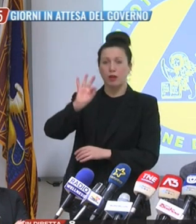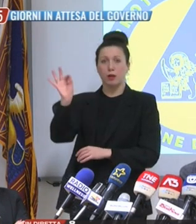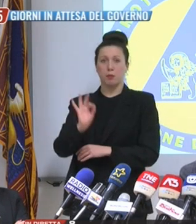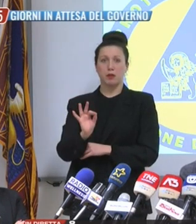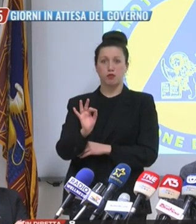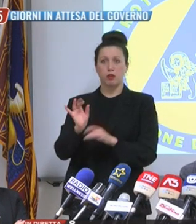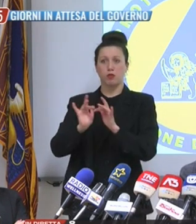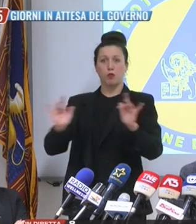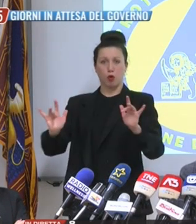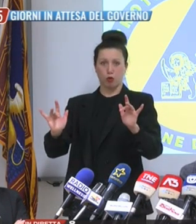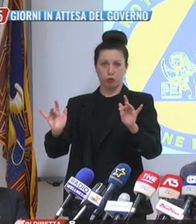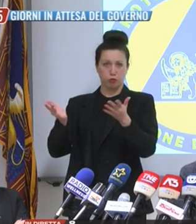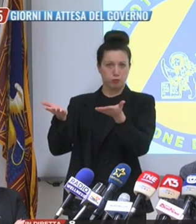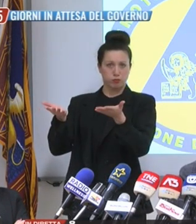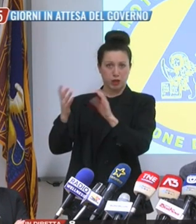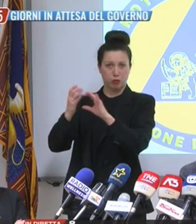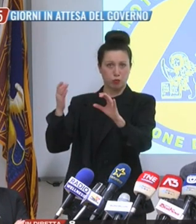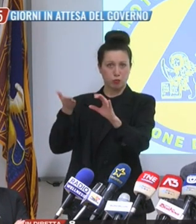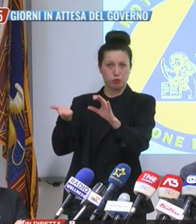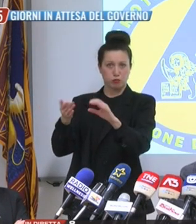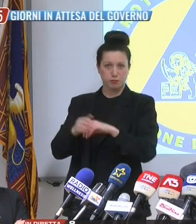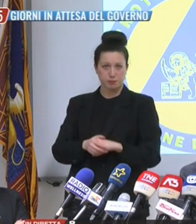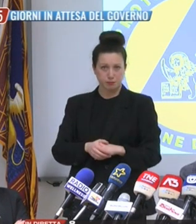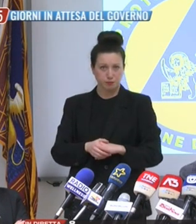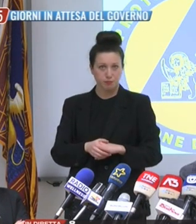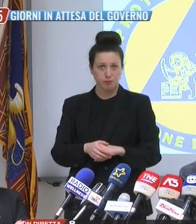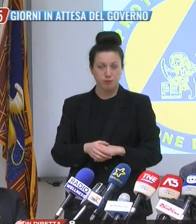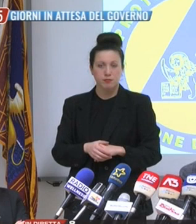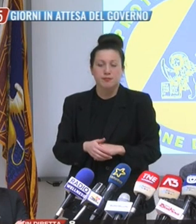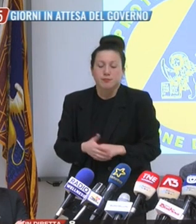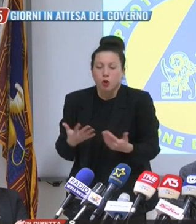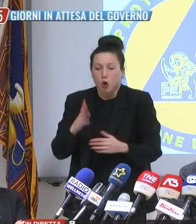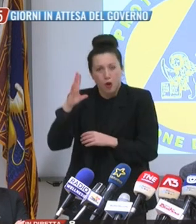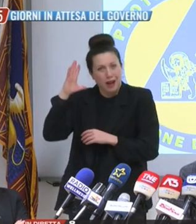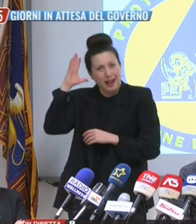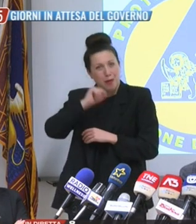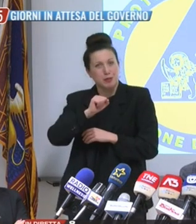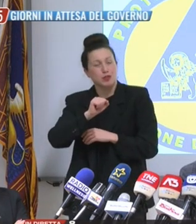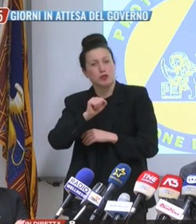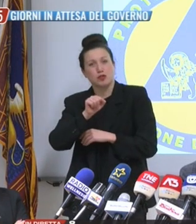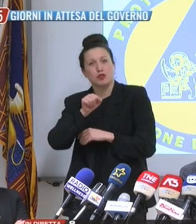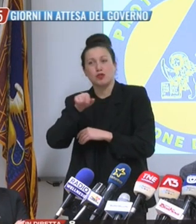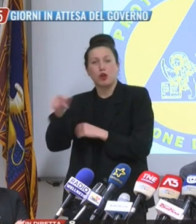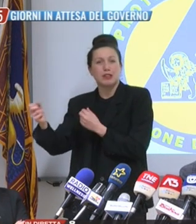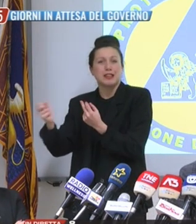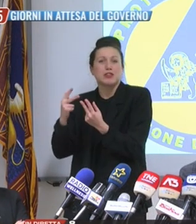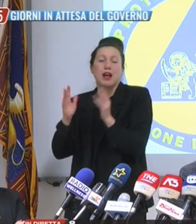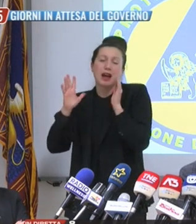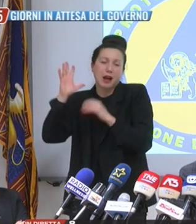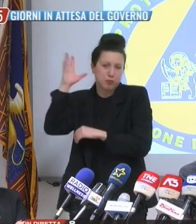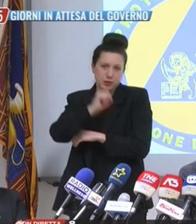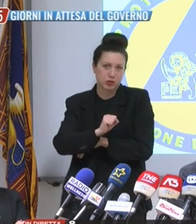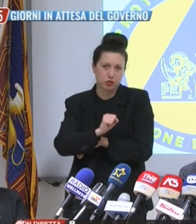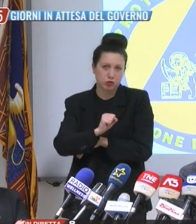Del resto siamo davanti a un contagio, io condivido le perplessità di questi signori che segnalano, però non ci posso fare niente, c'è una legge